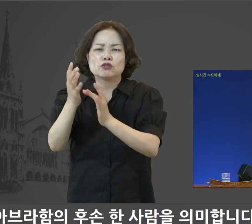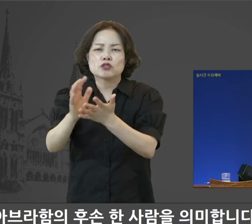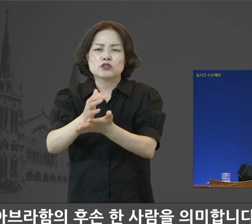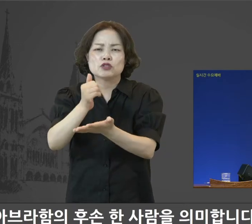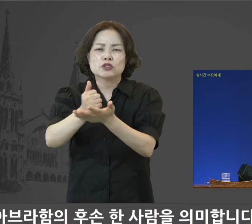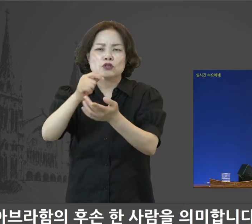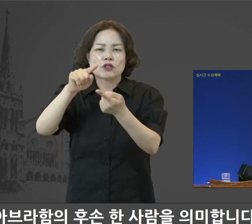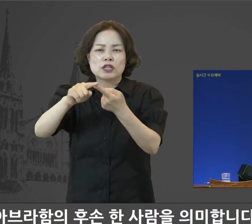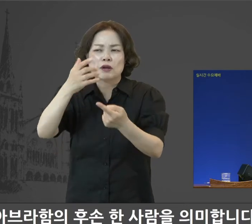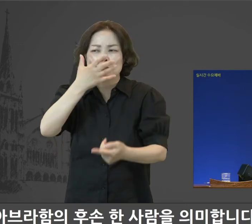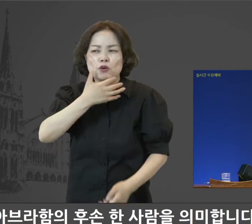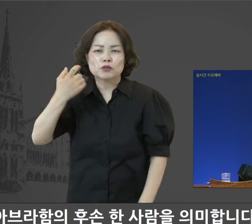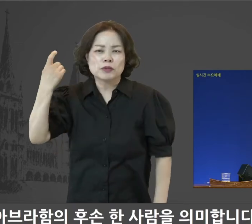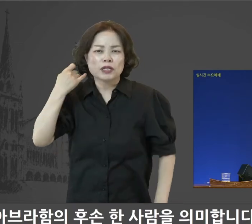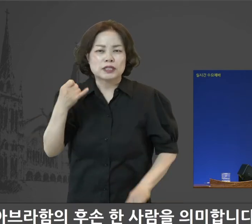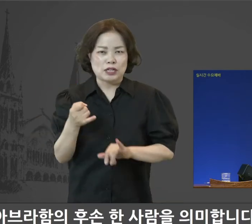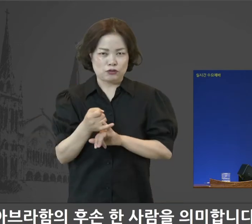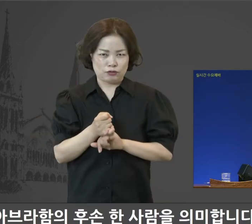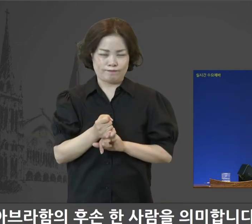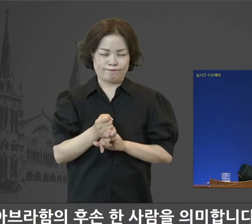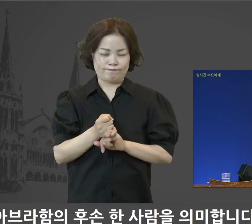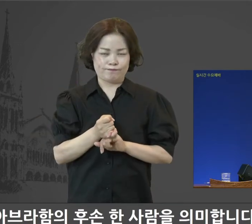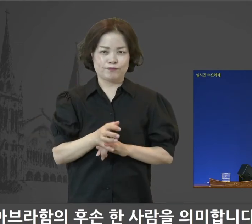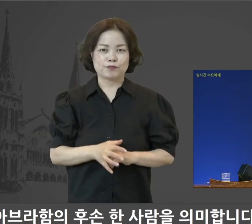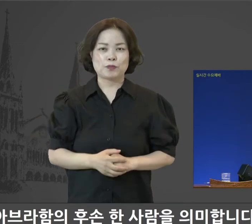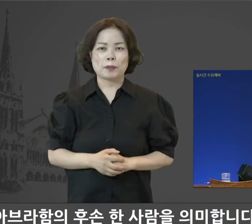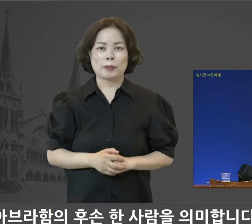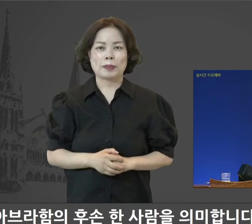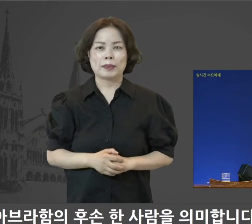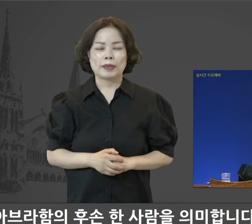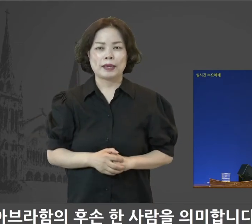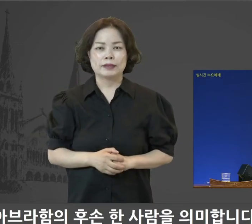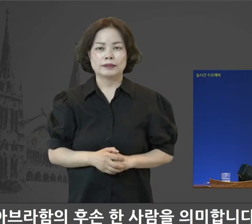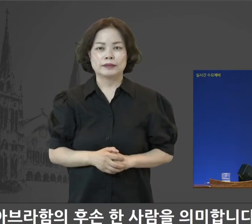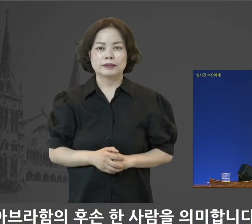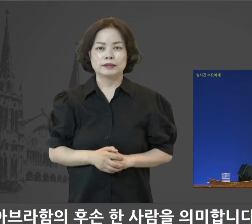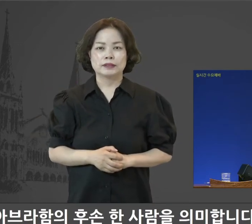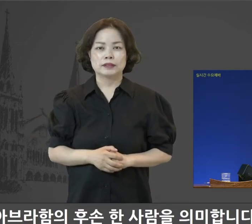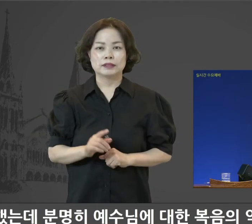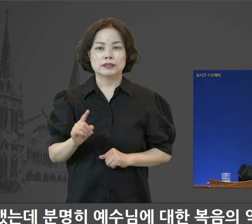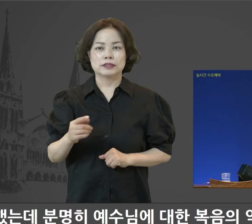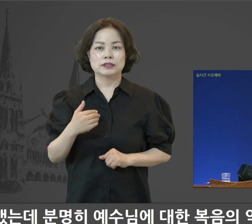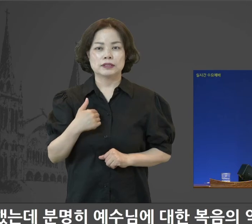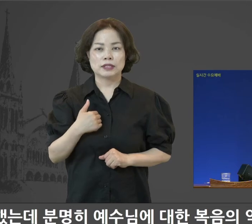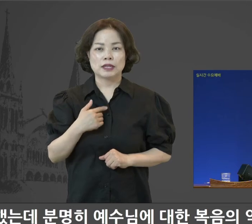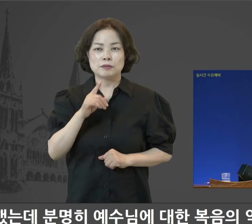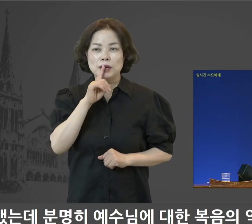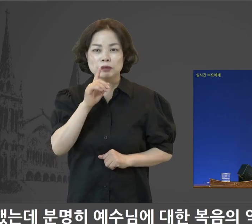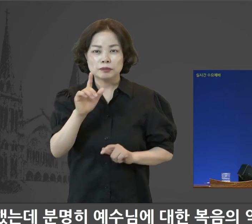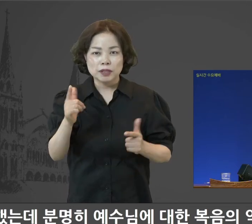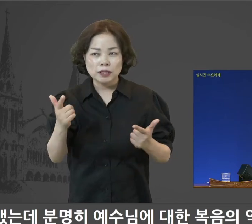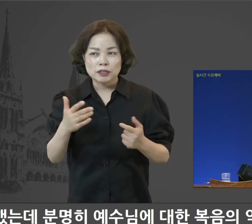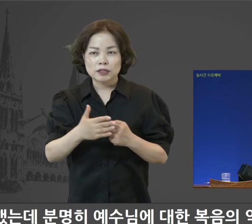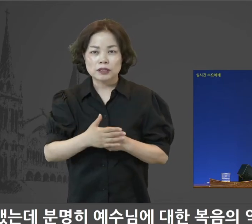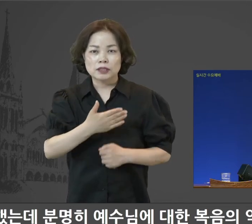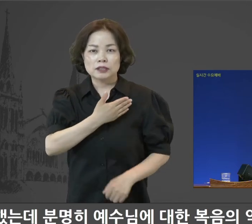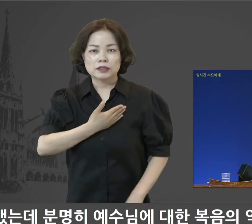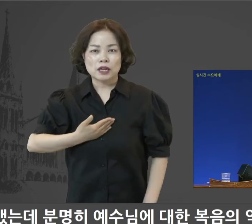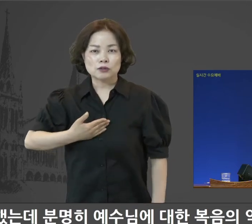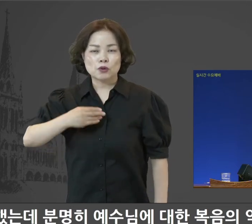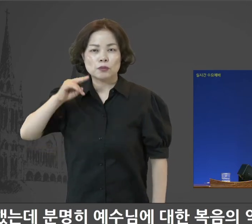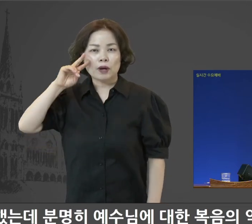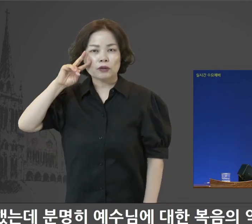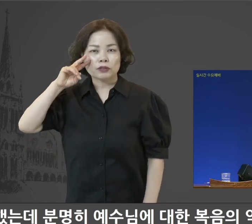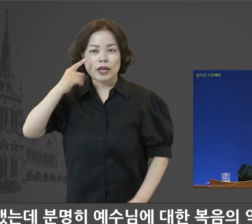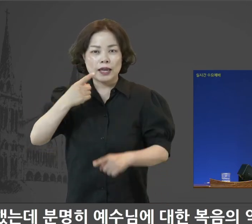대한 복음의 약속이었다라는 것이죠. 이것은 제 얘기가 아니라 사도 바울의 해석입니다. 그래서